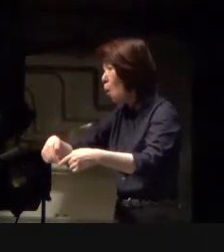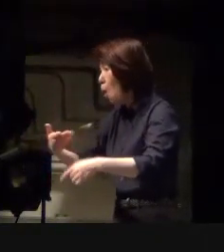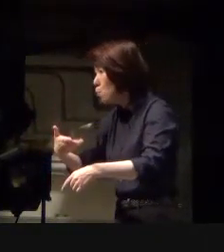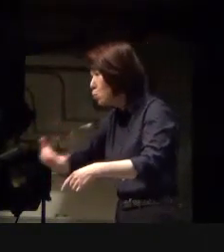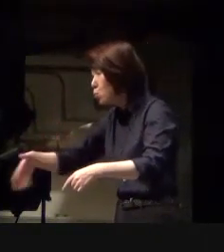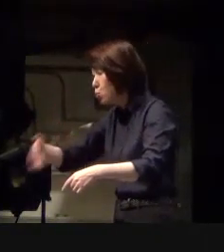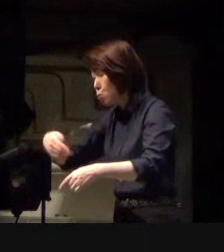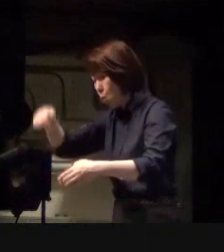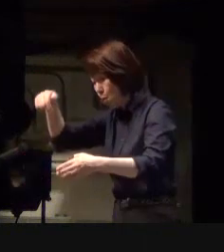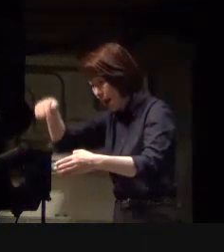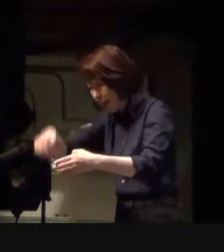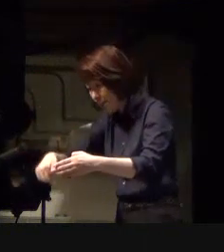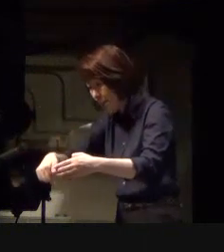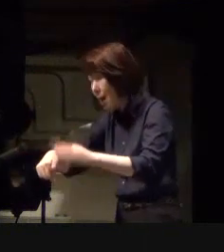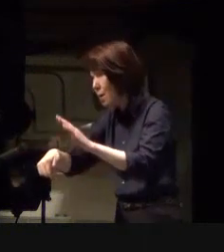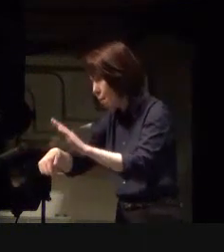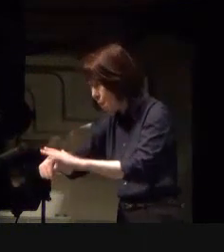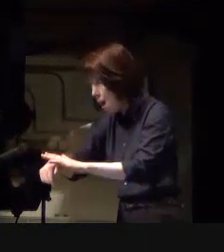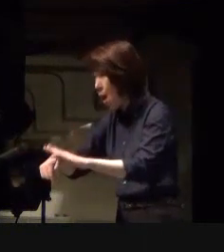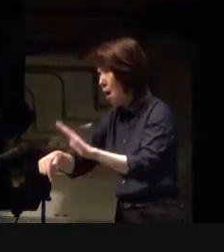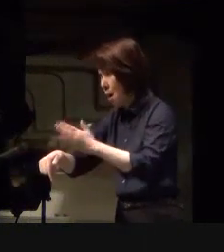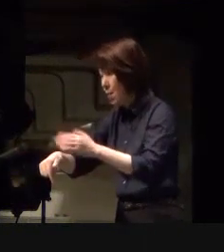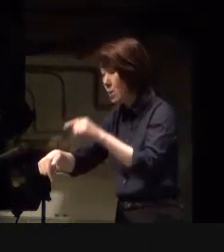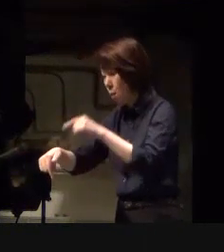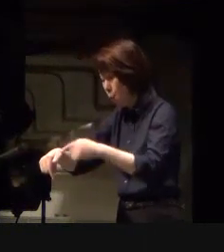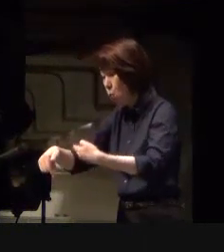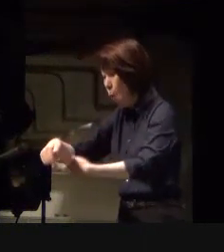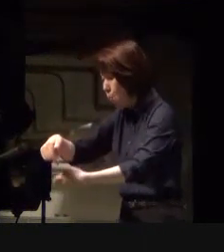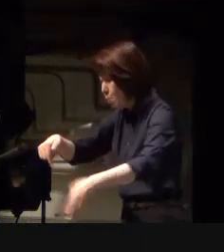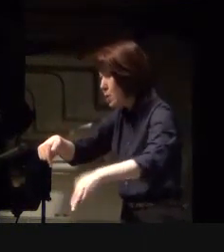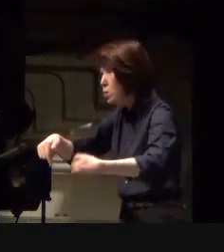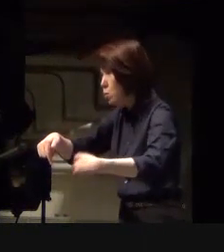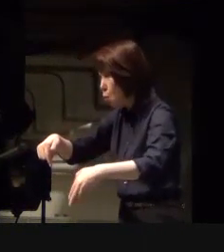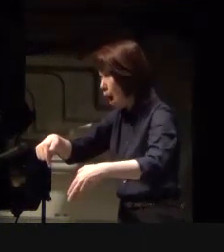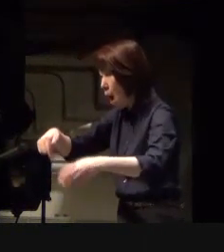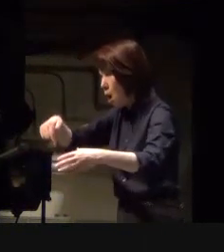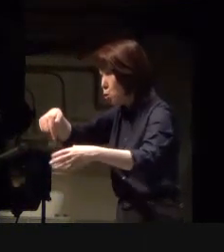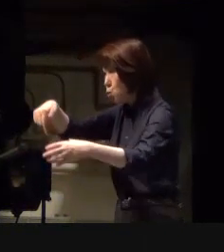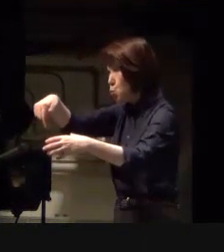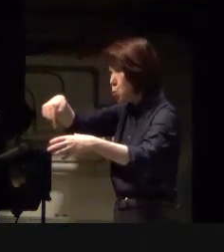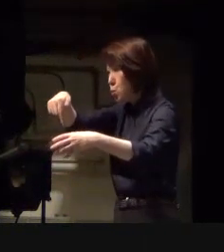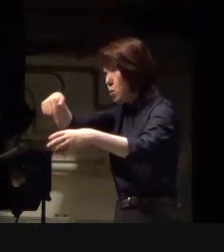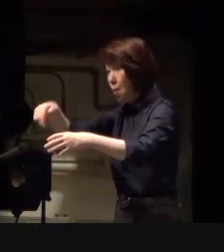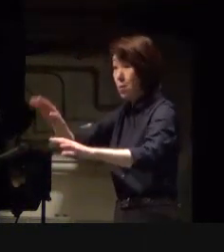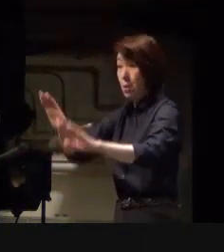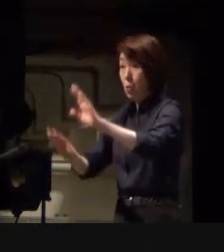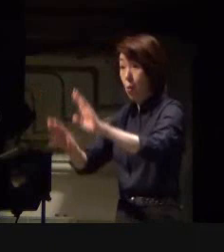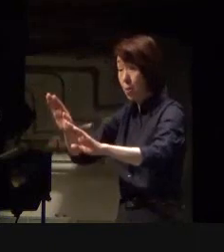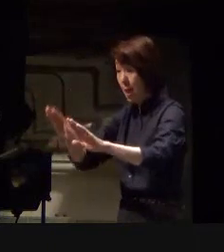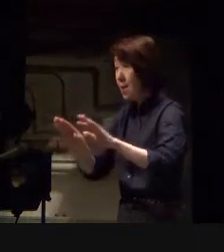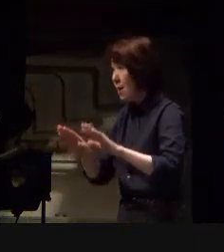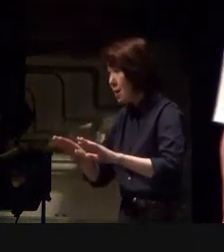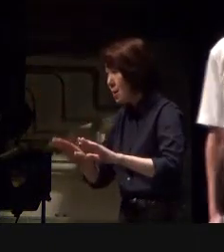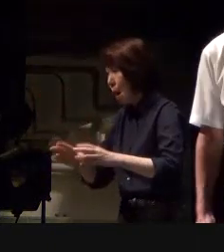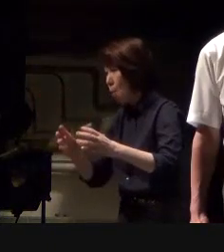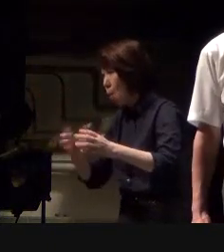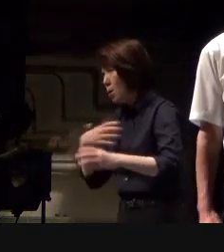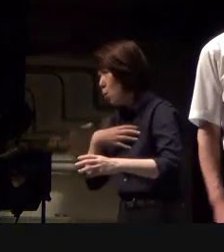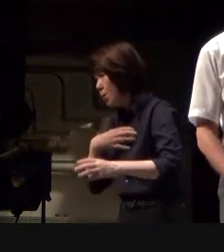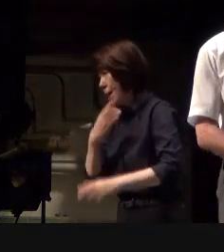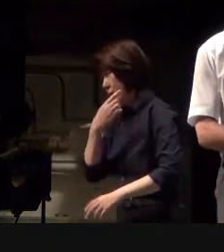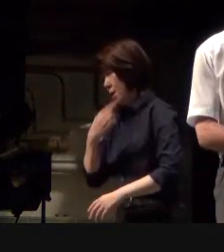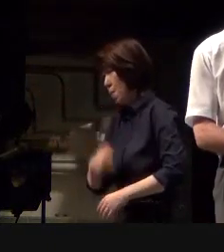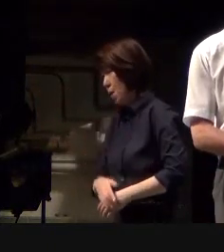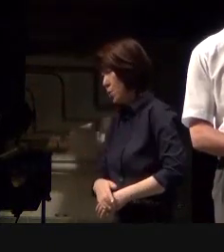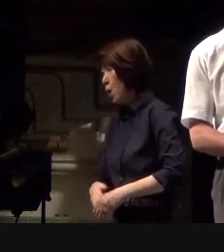ところに入れられていたのですが、そのプールは宙吊りのような状態になって今でも存在しています。